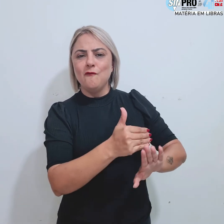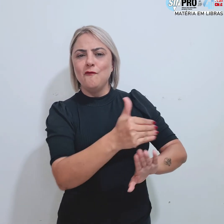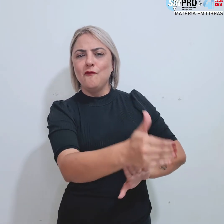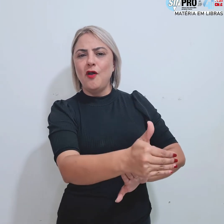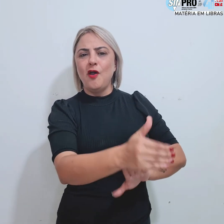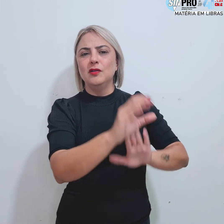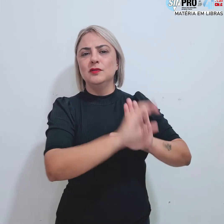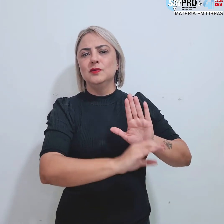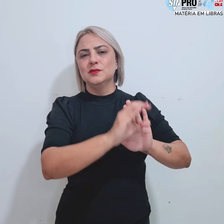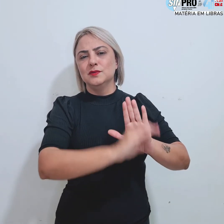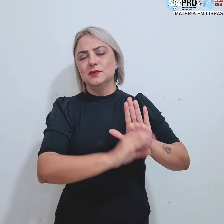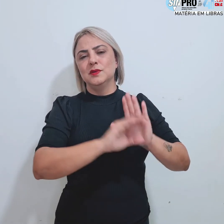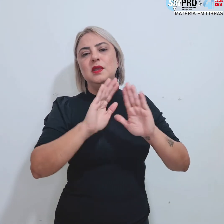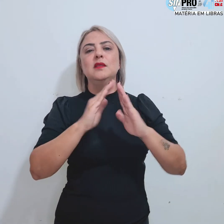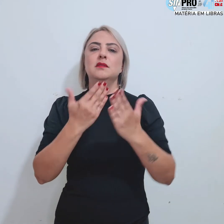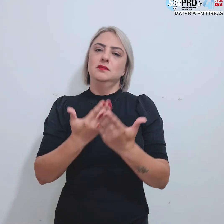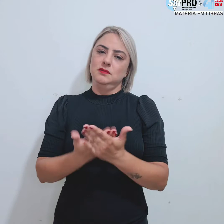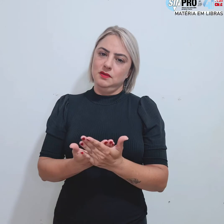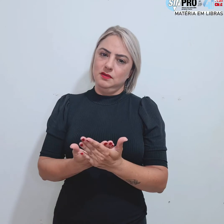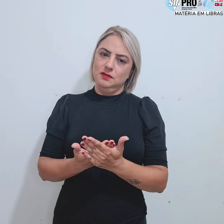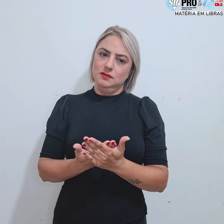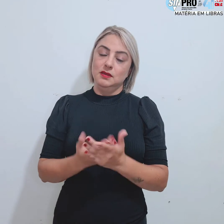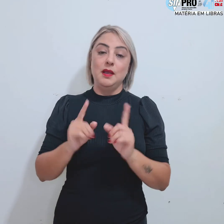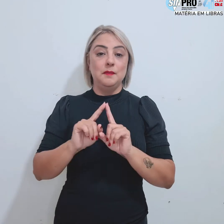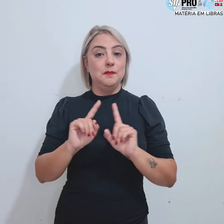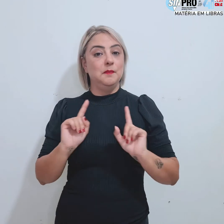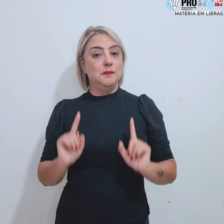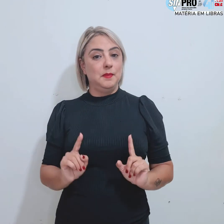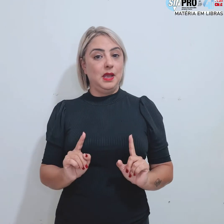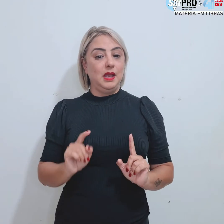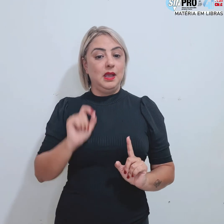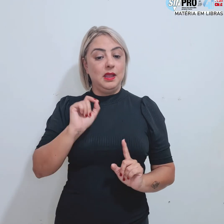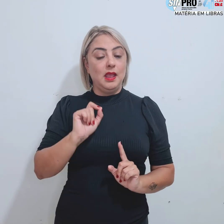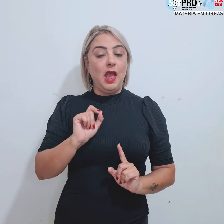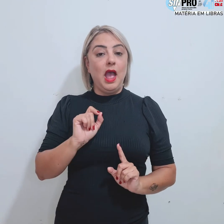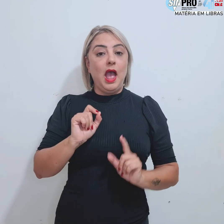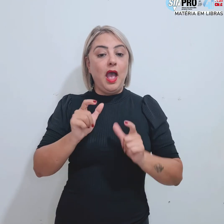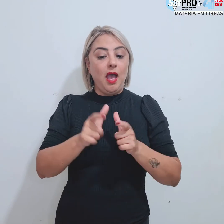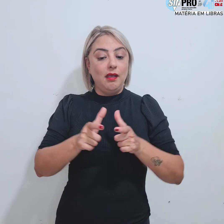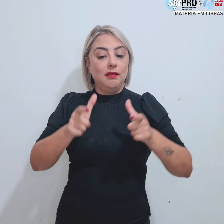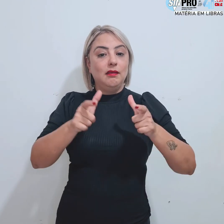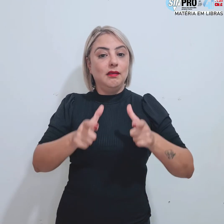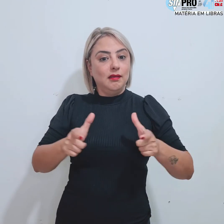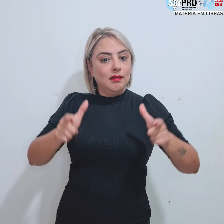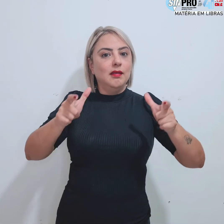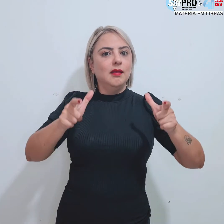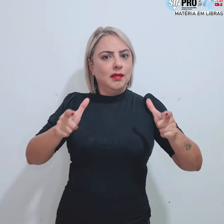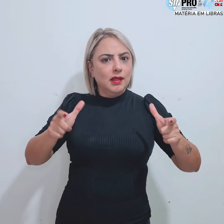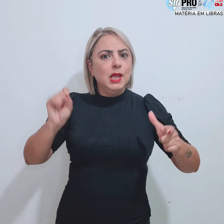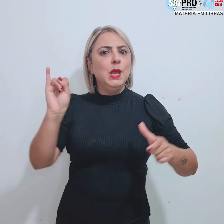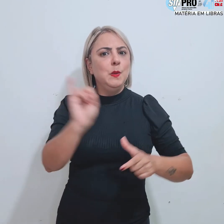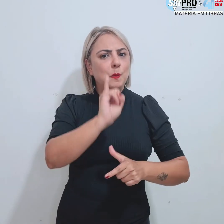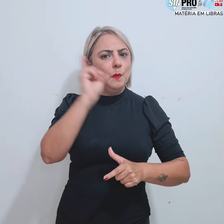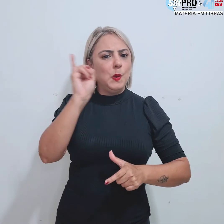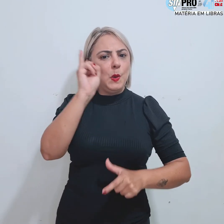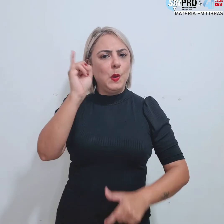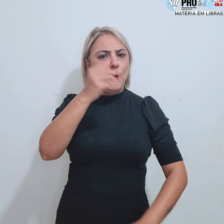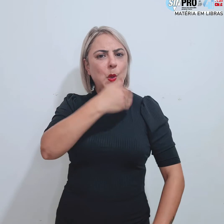margem dos currículos escolares. Entretanto, as proporções ganharam peso com o